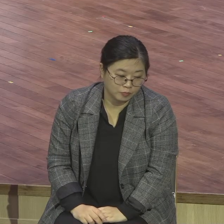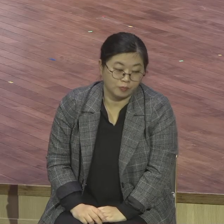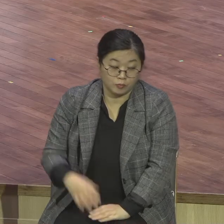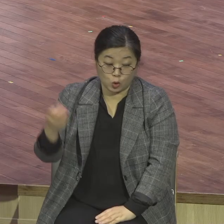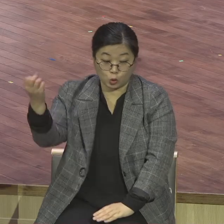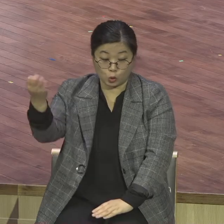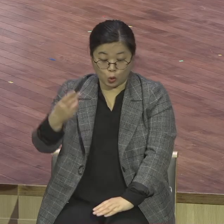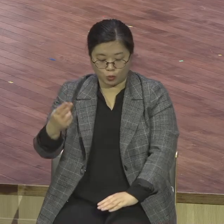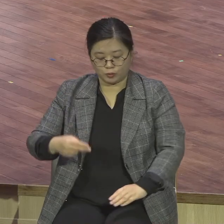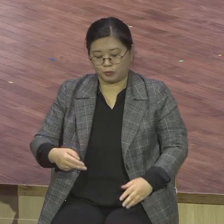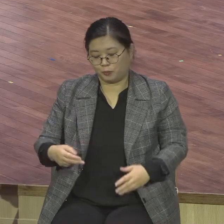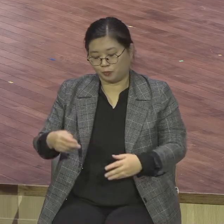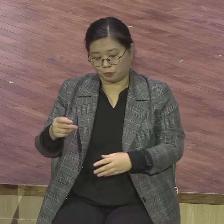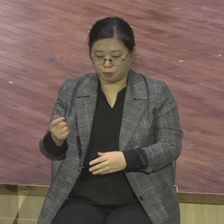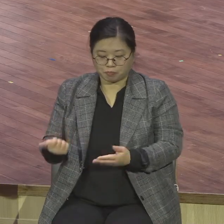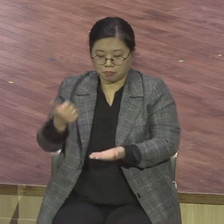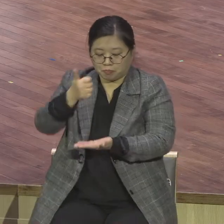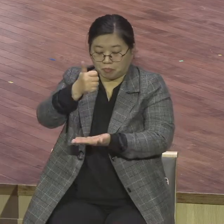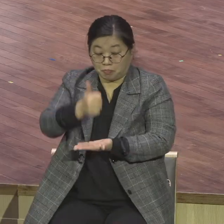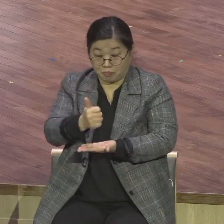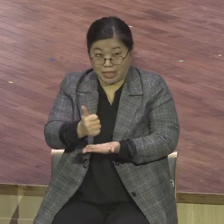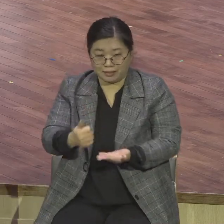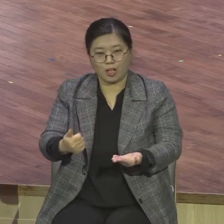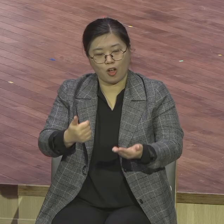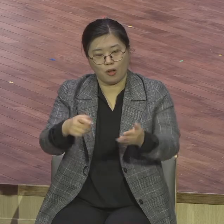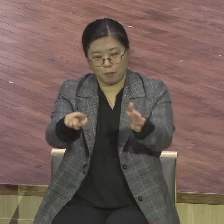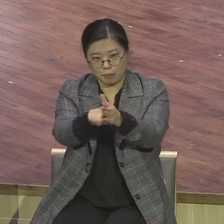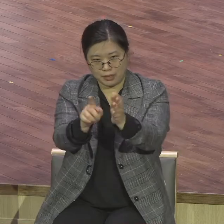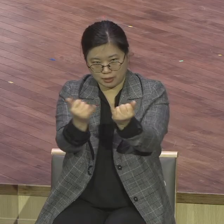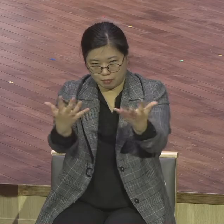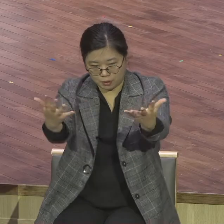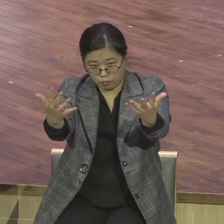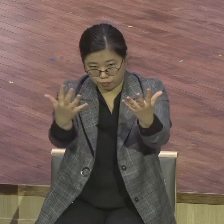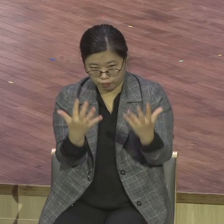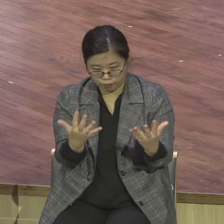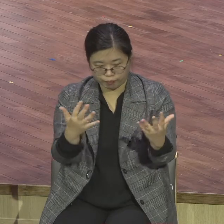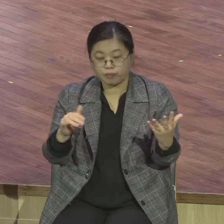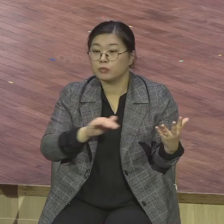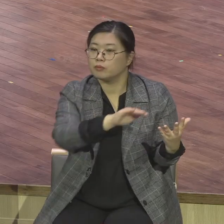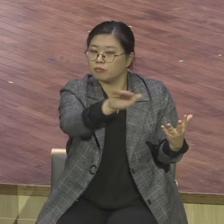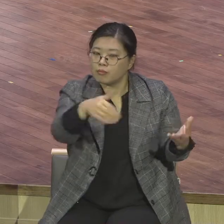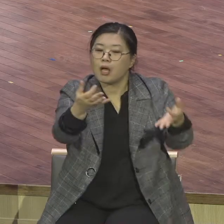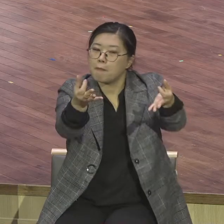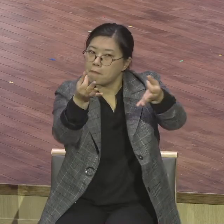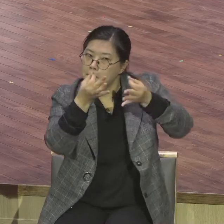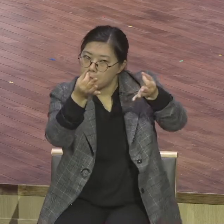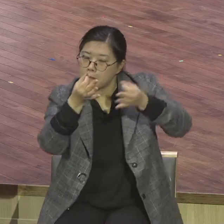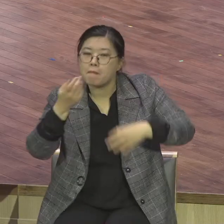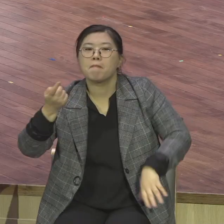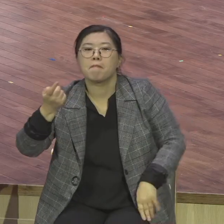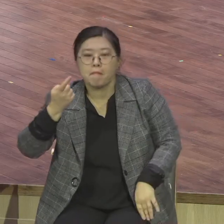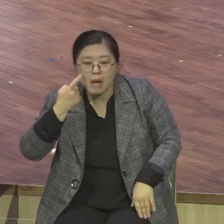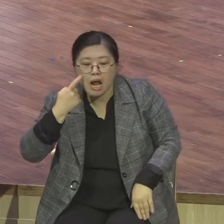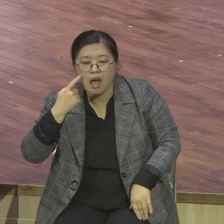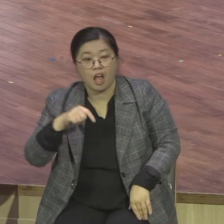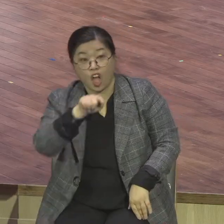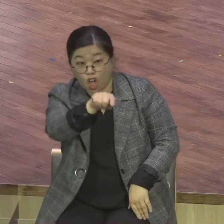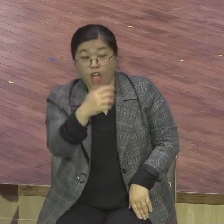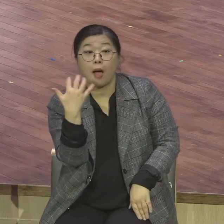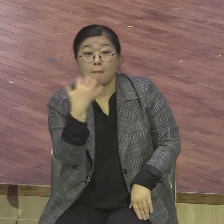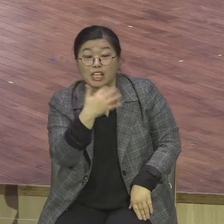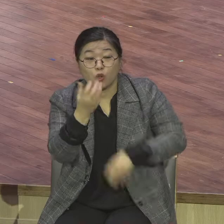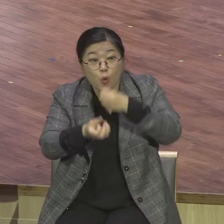영접하면 하나님의 참 백성이 된다라고 그렇게 주장한 이 베드로에게 힘을